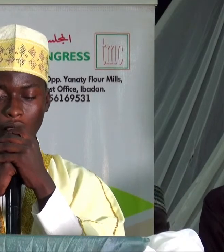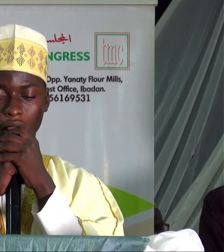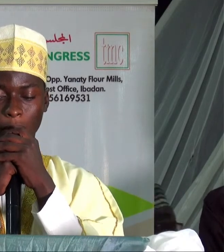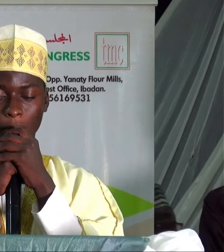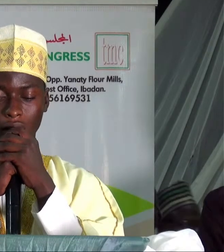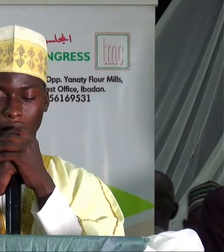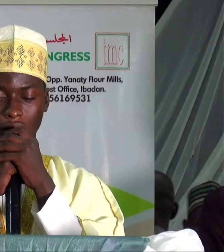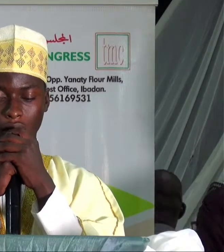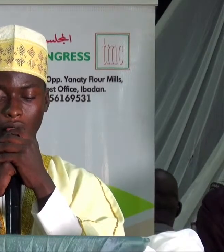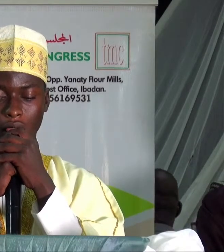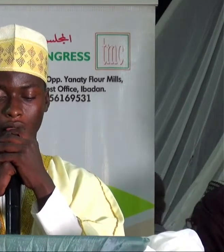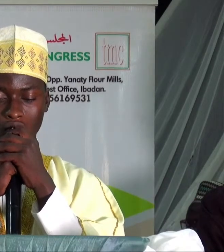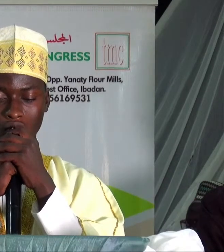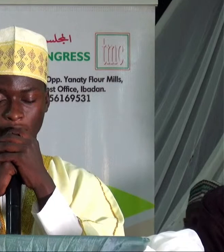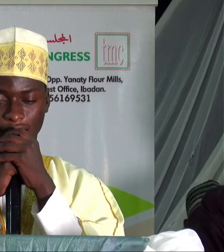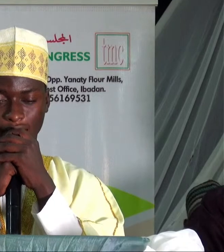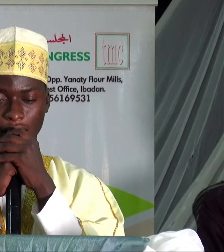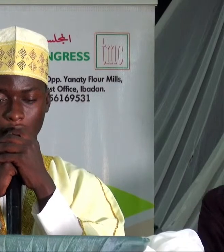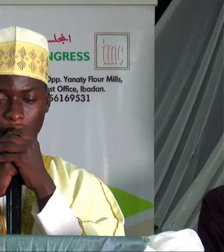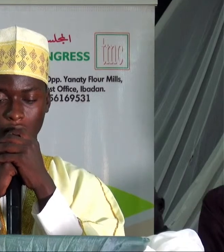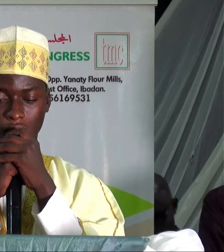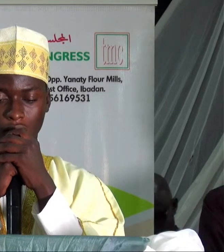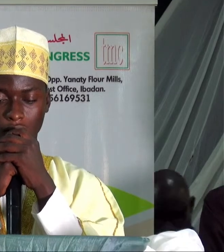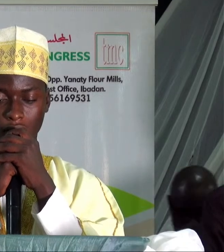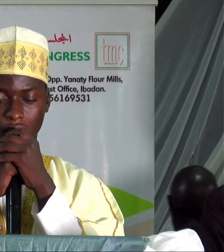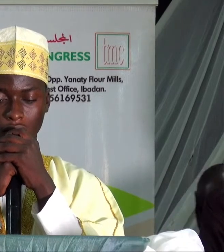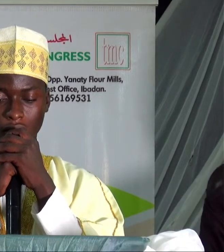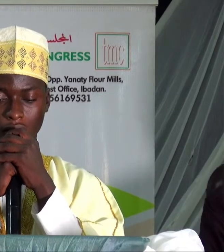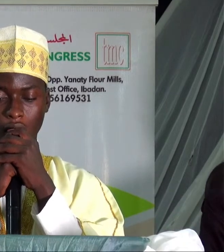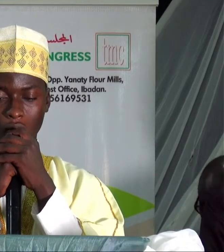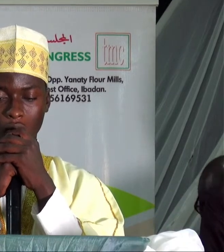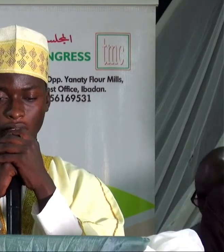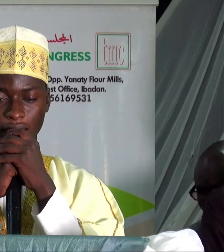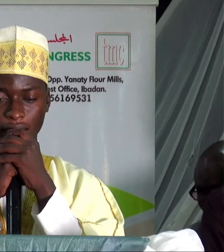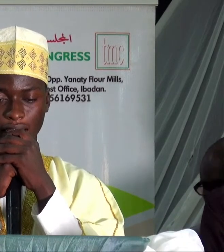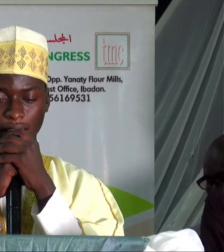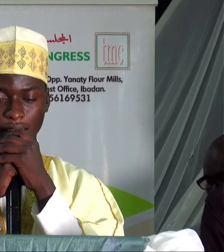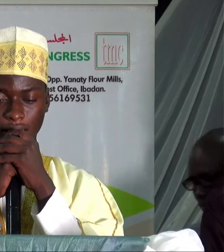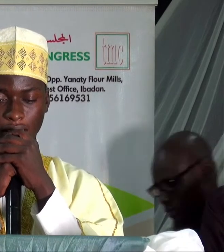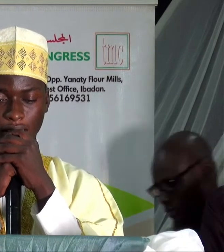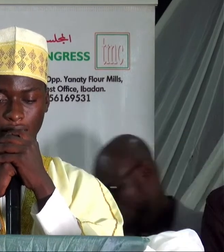وضرب الله مثلا قرية